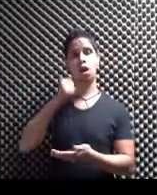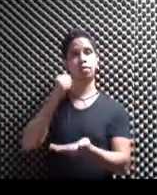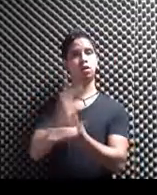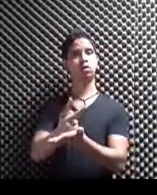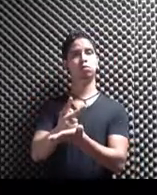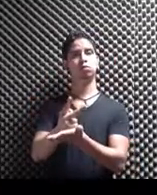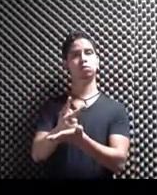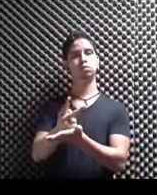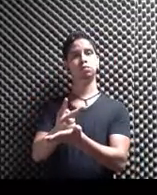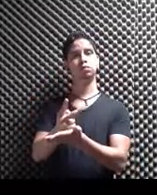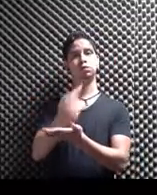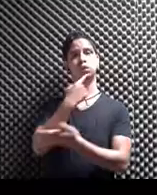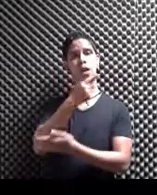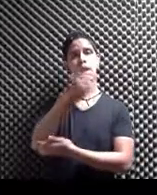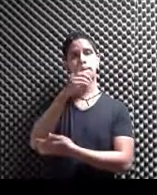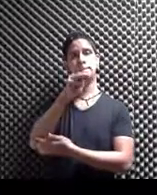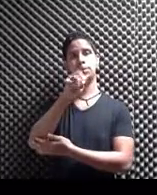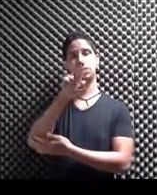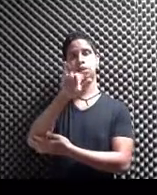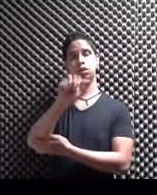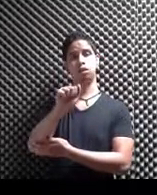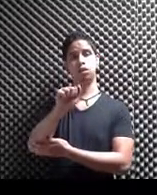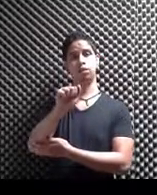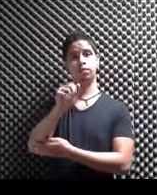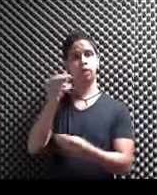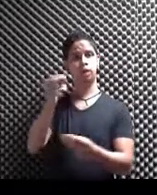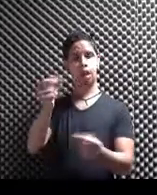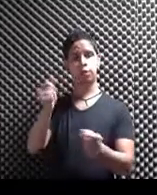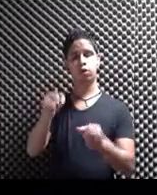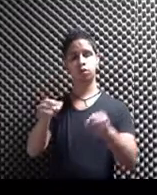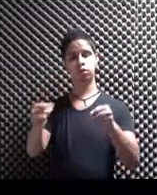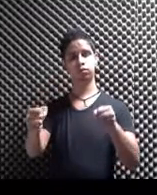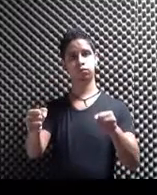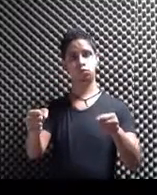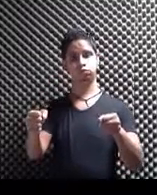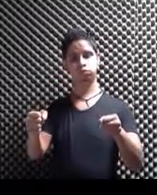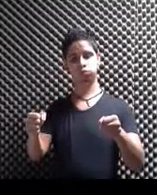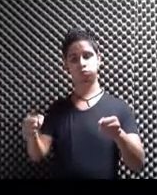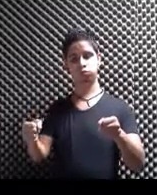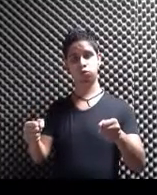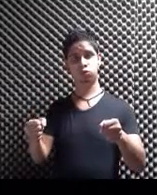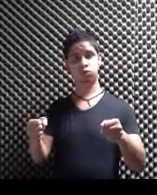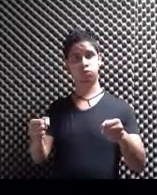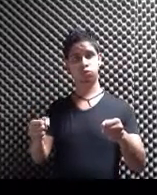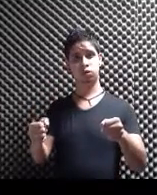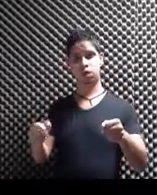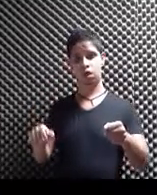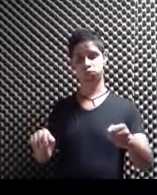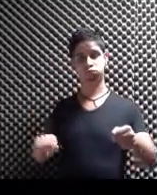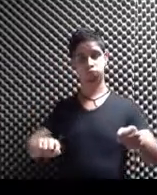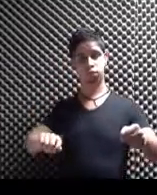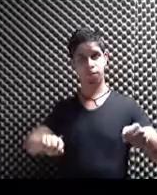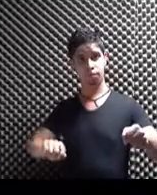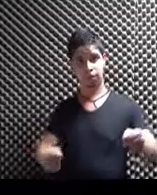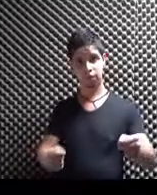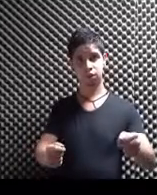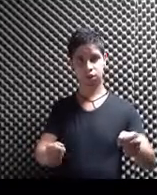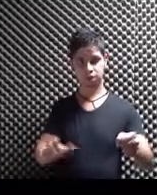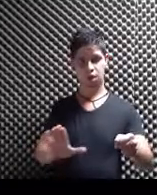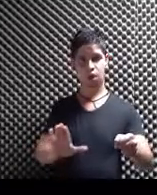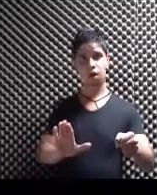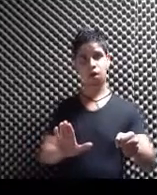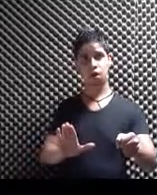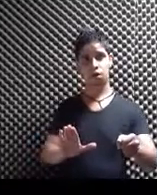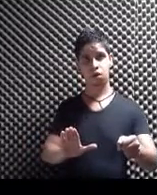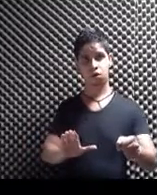como dijo Nidia es que tan pronto el automóvil uno descarta la aplicación la activa tan pronto el automóvil empieza en marcha y